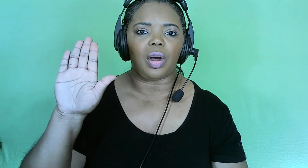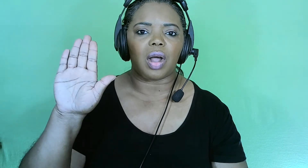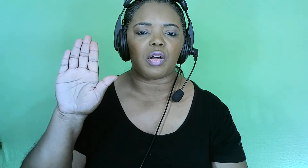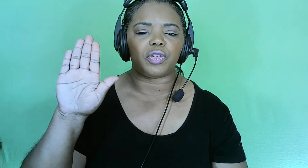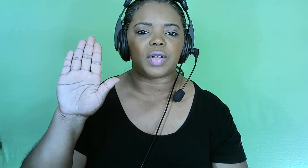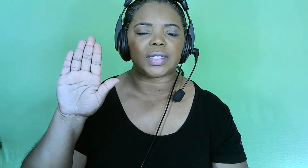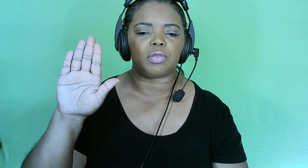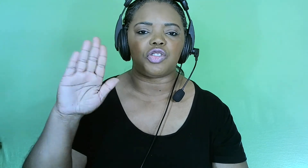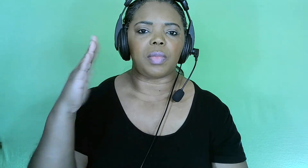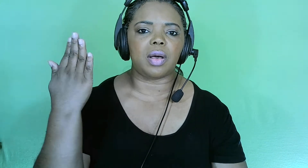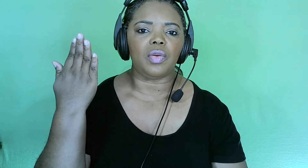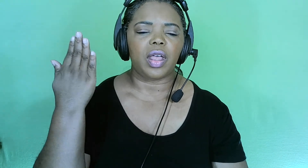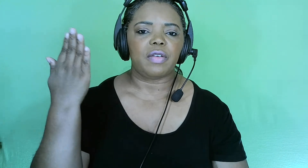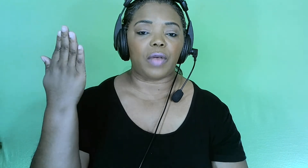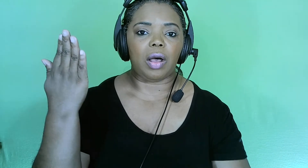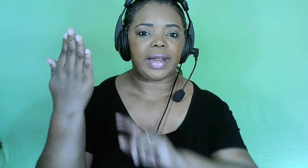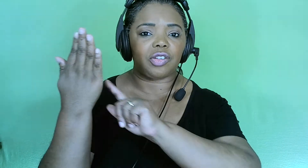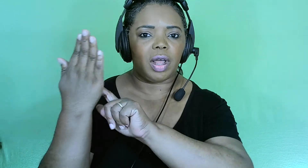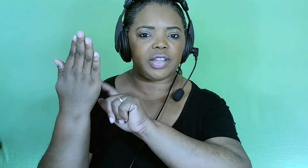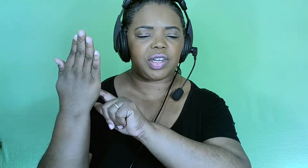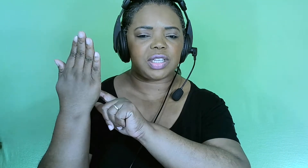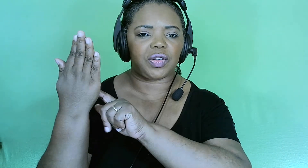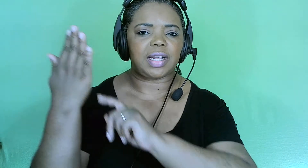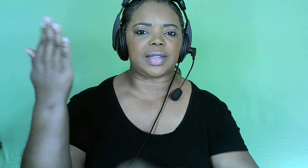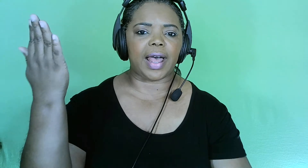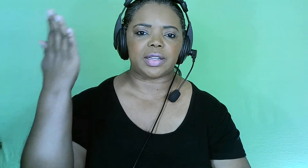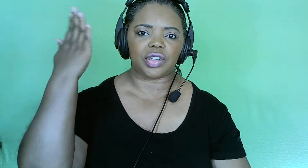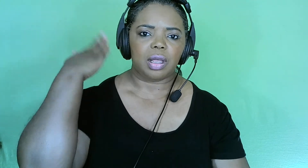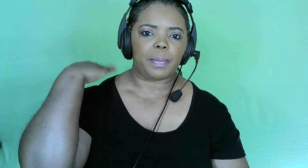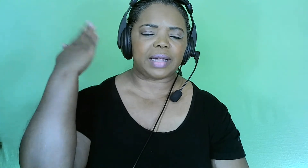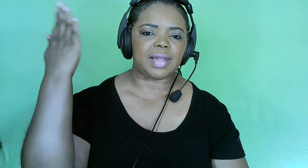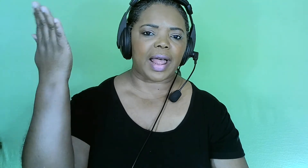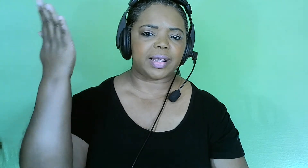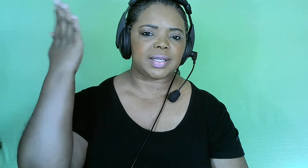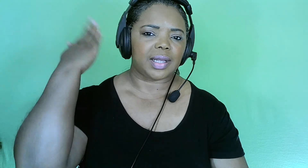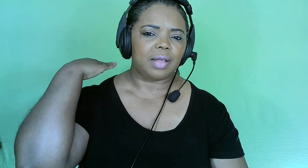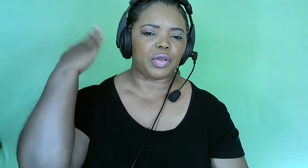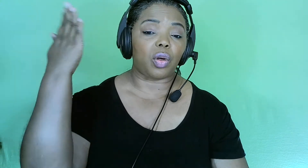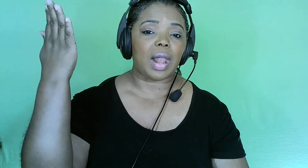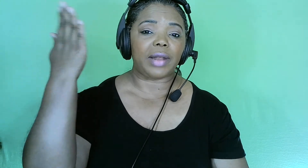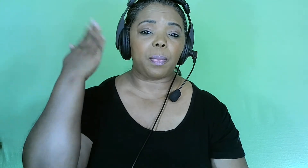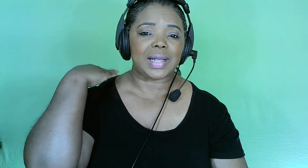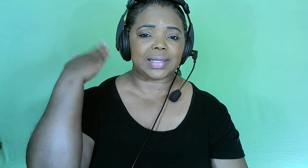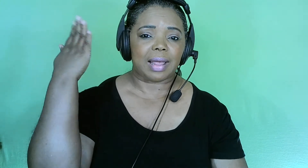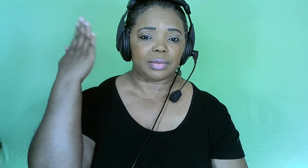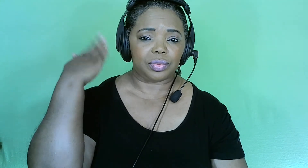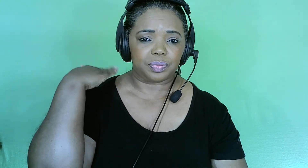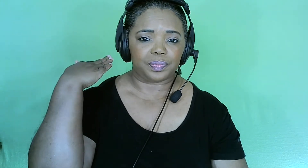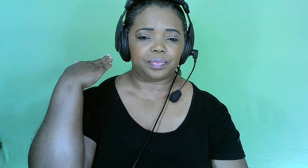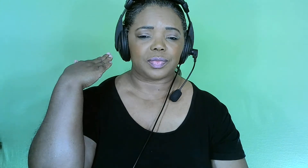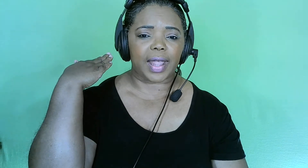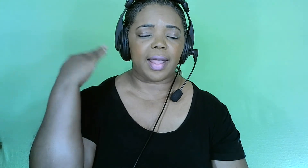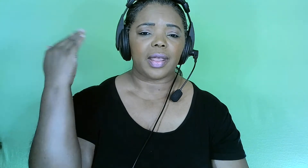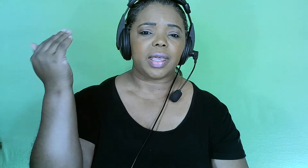Ó, configuração de mão, olha a direcionalidade, para trás, ficou lá no passado, tá?